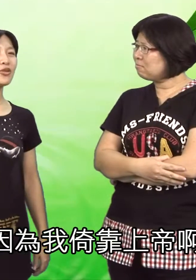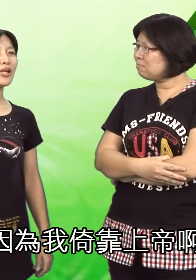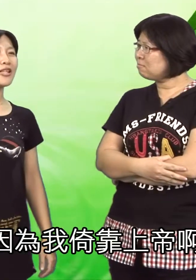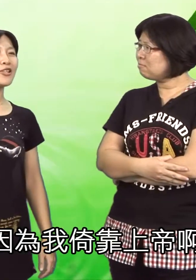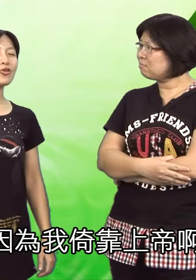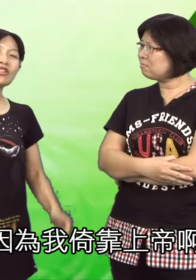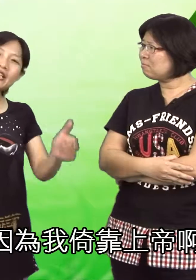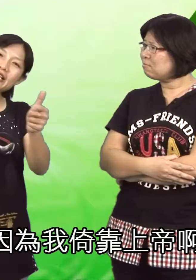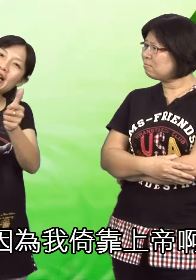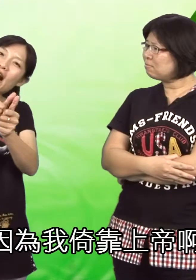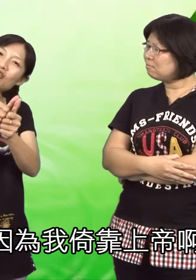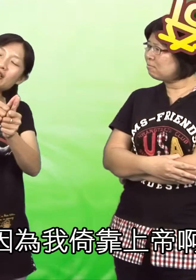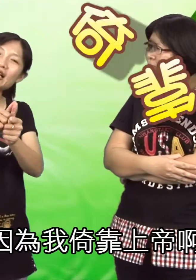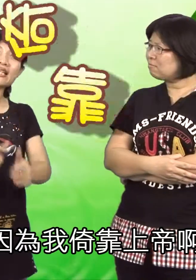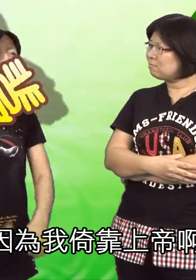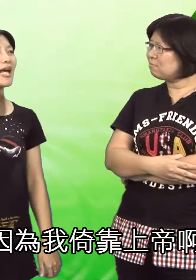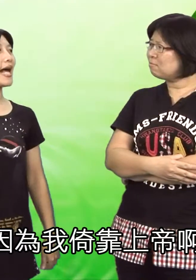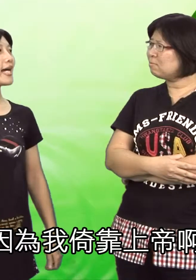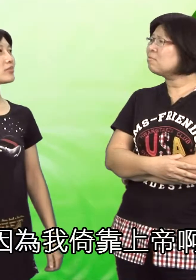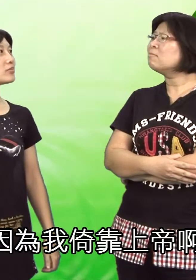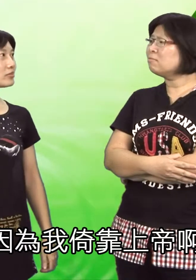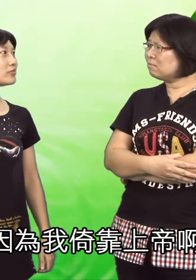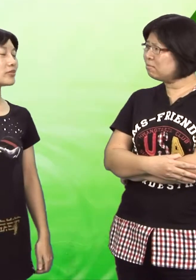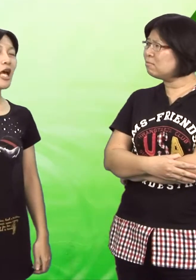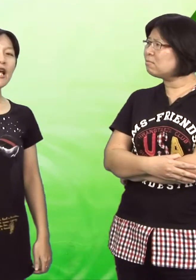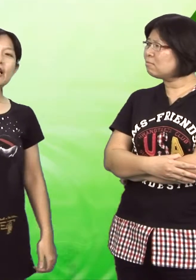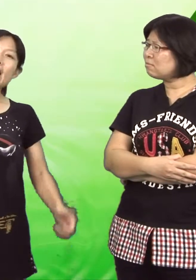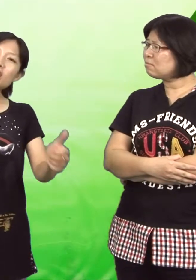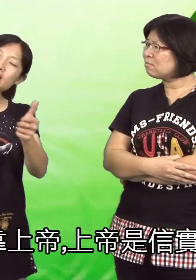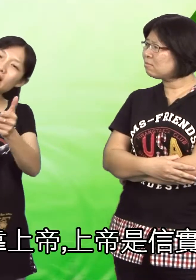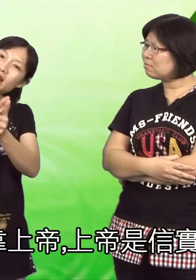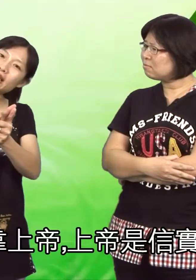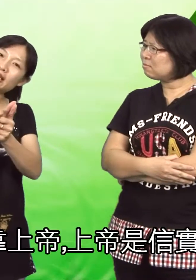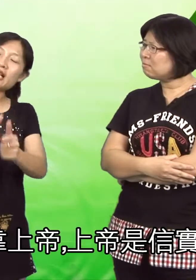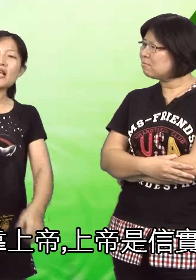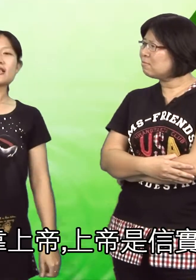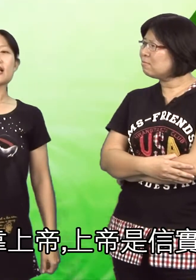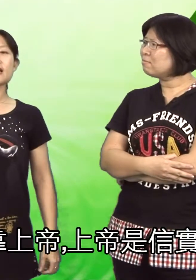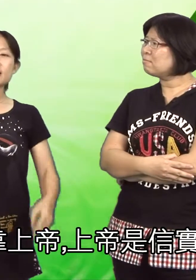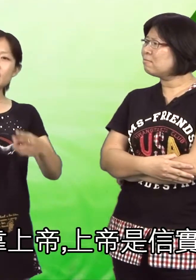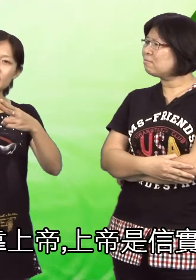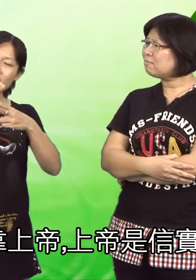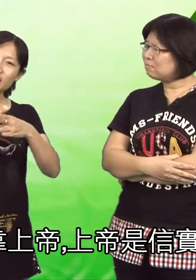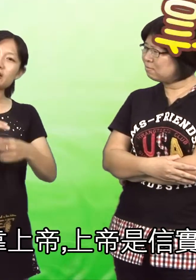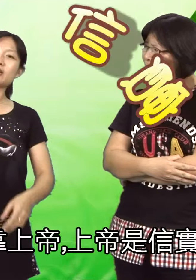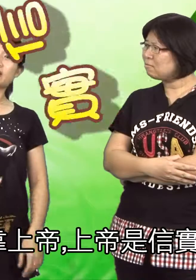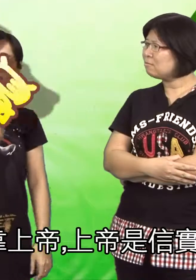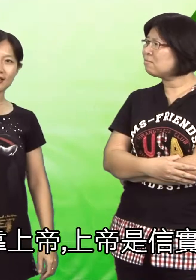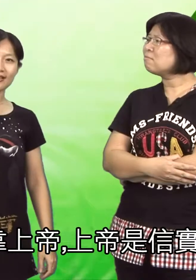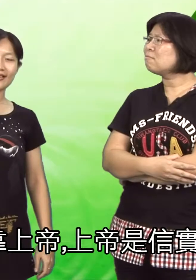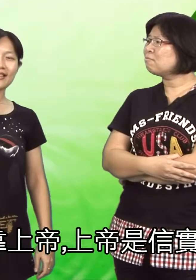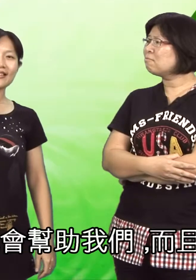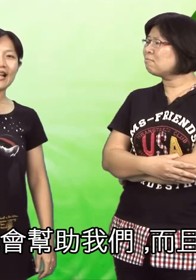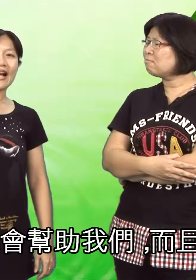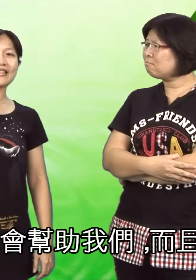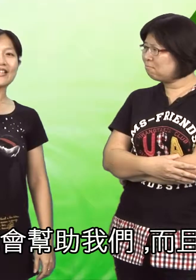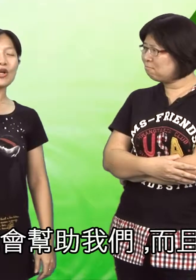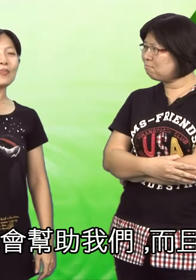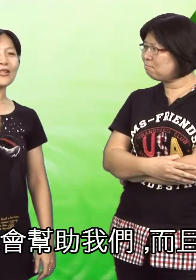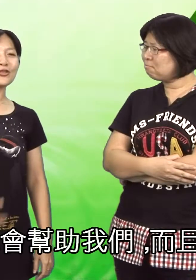为我倚靠上帝啊。倚靠上帝，上帝是信实的，他呢会帮助